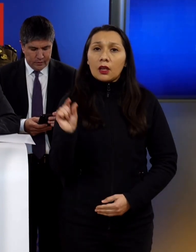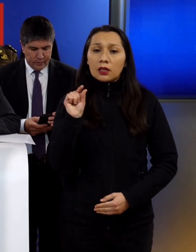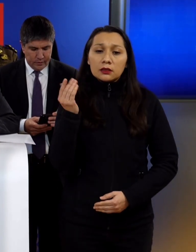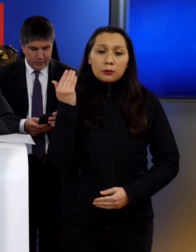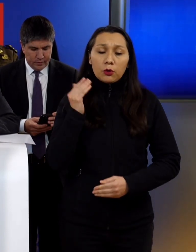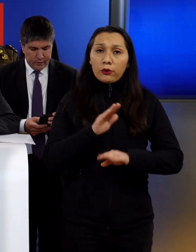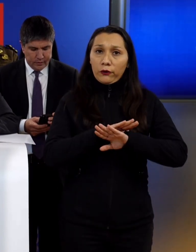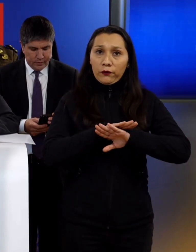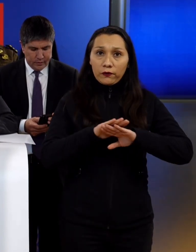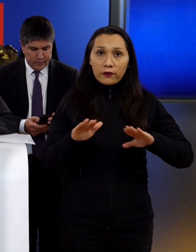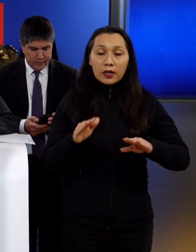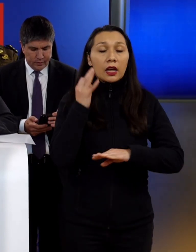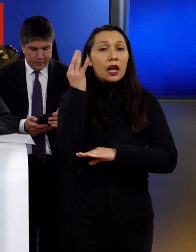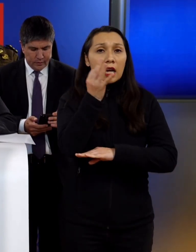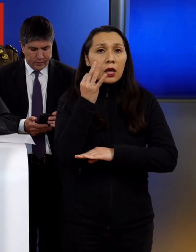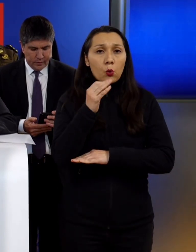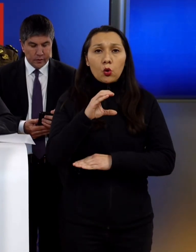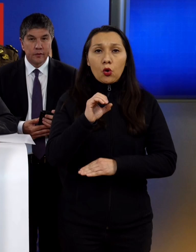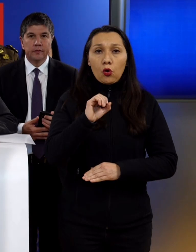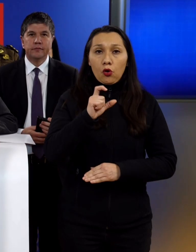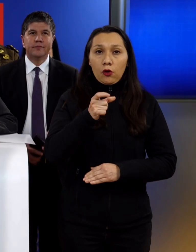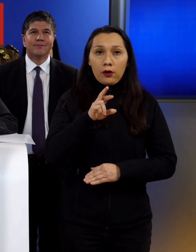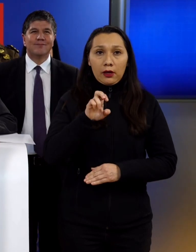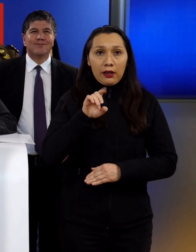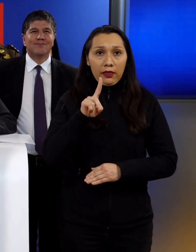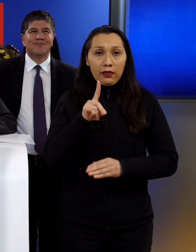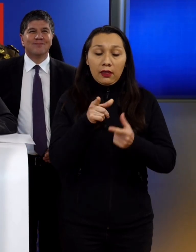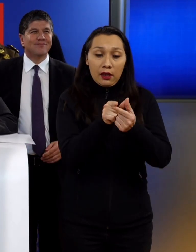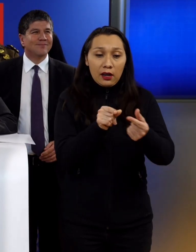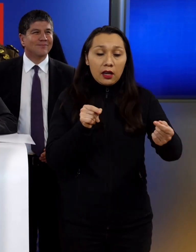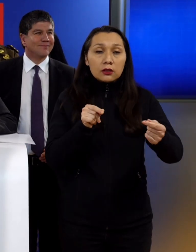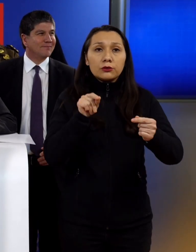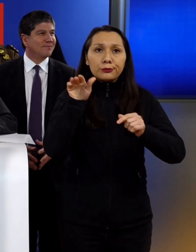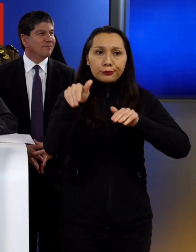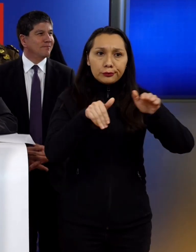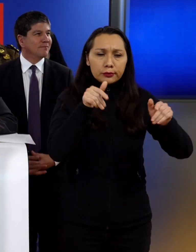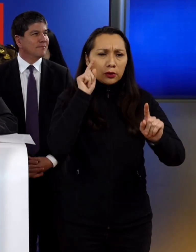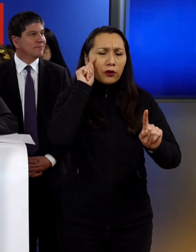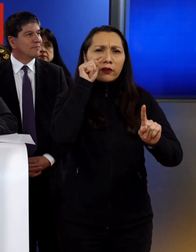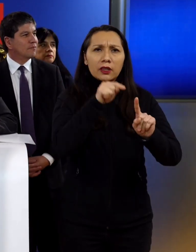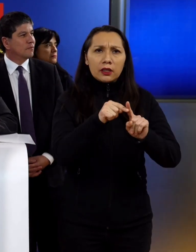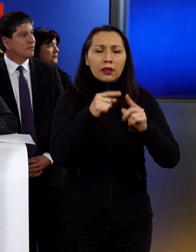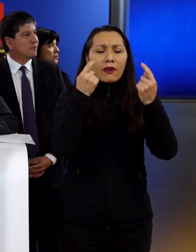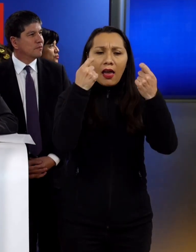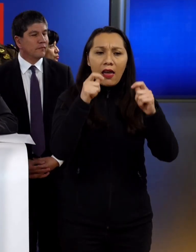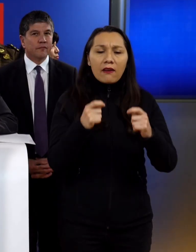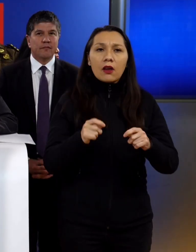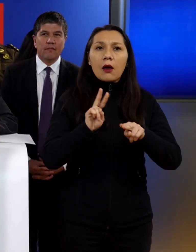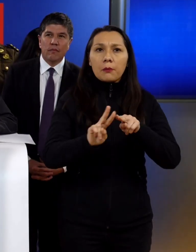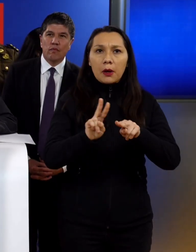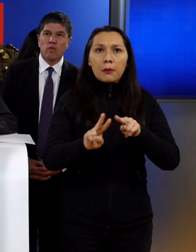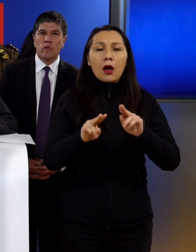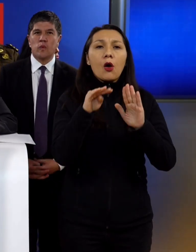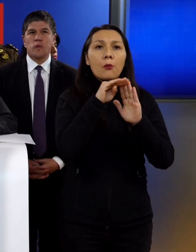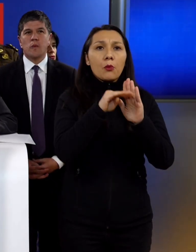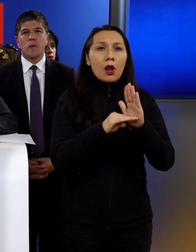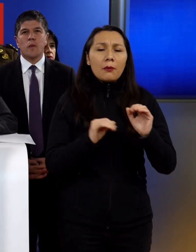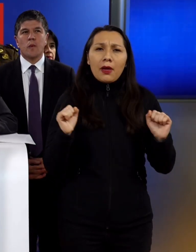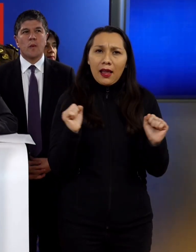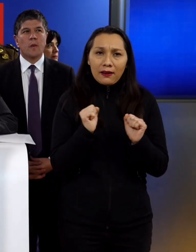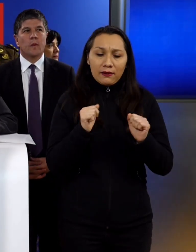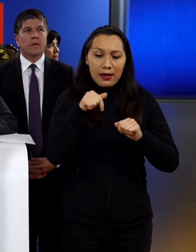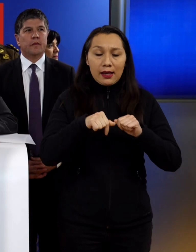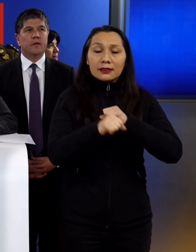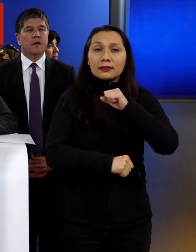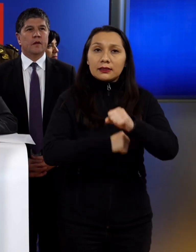Acabamos de concluir esta reunión de COGRID Nacional. Es una citación que tiene por objeto evaluar la preparación del programa de invierno de